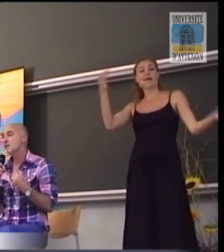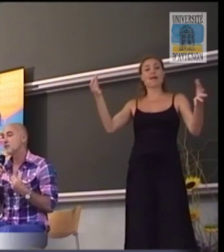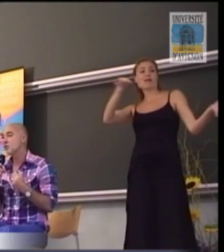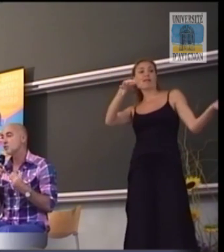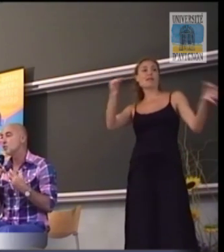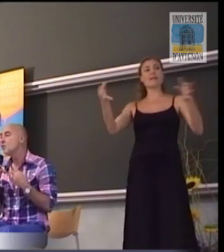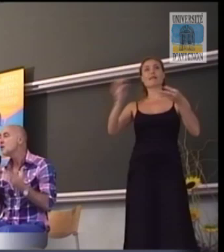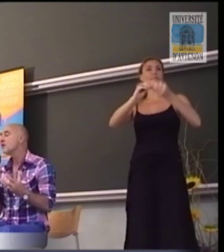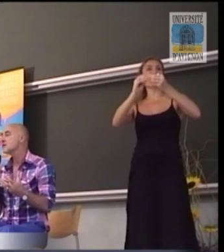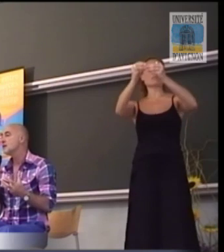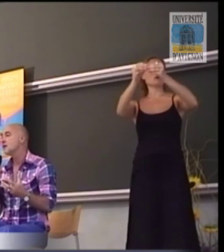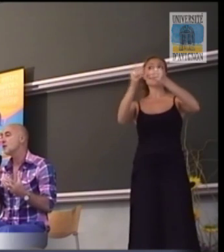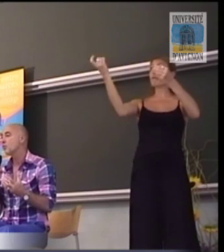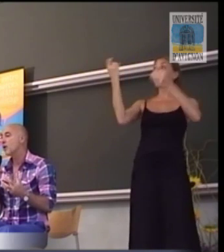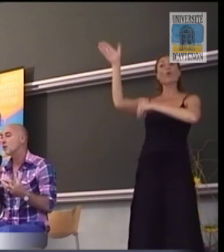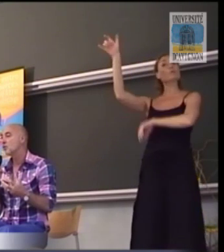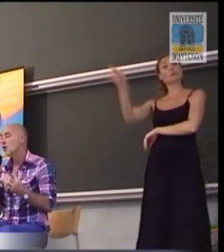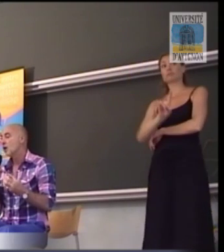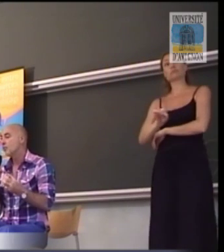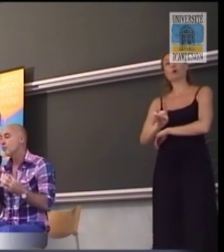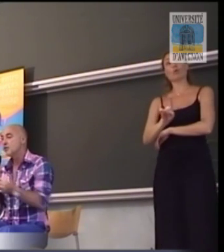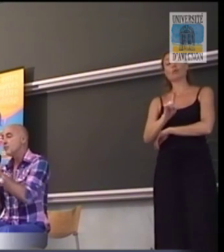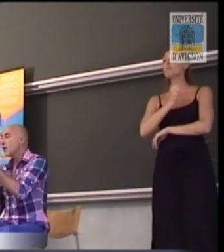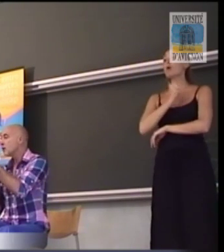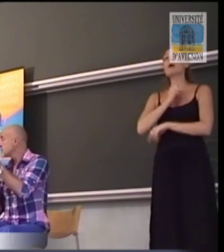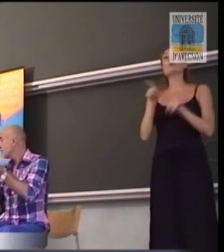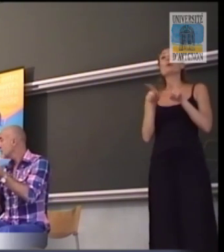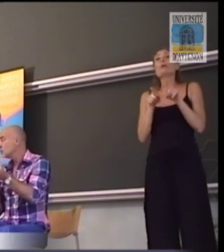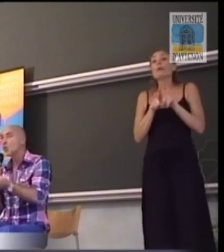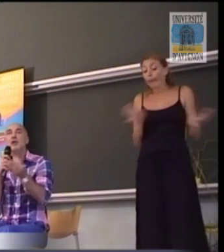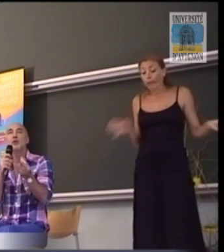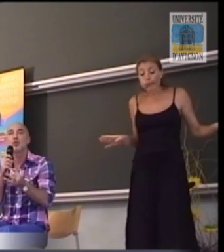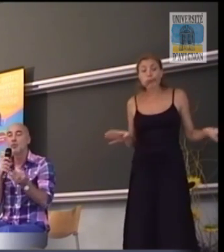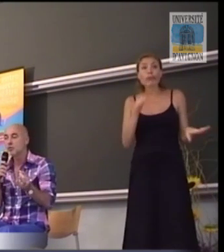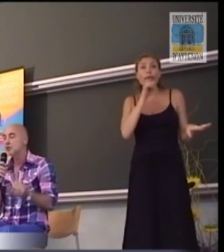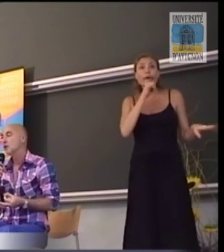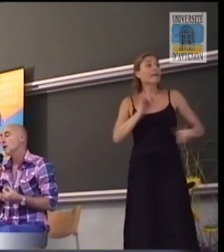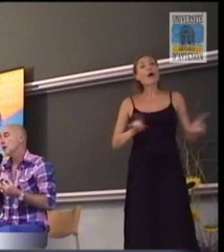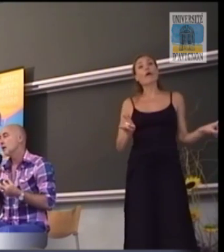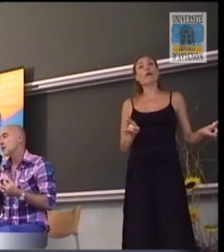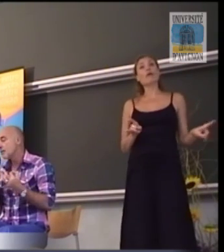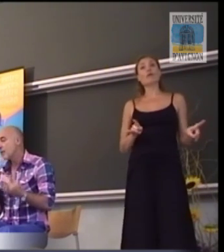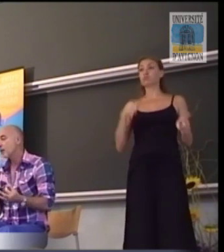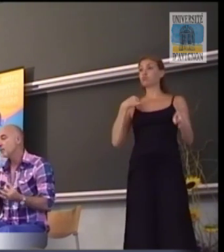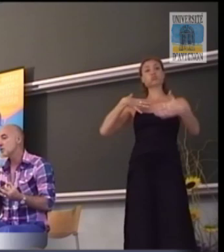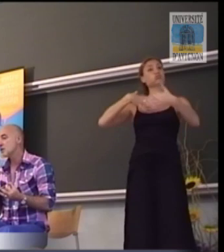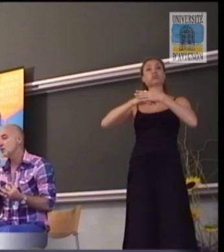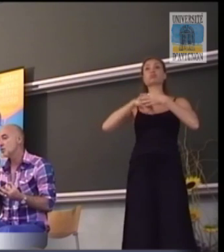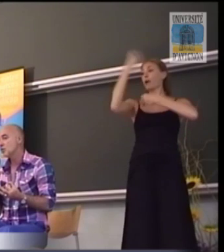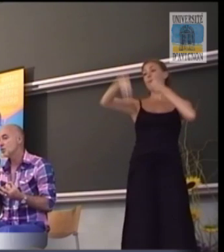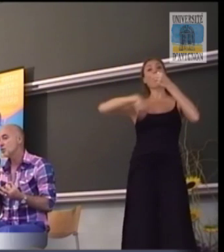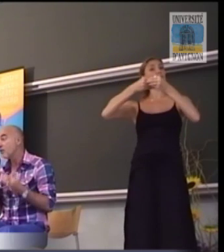je m'inscrivais dans une universalité et non pas un petit point comme ça au milieu de tout le monde. Ça m'a permis